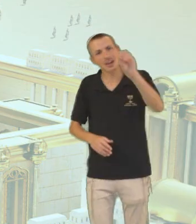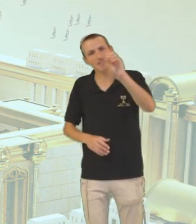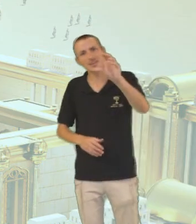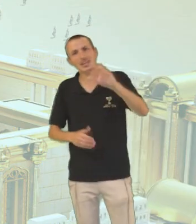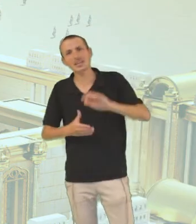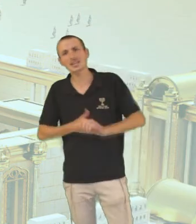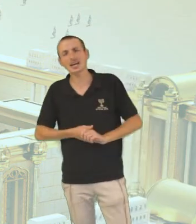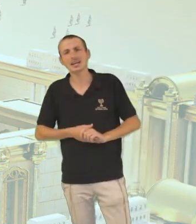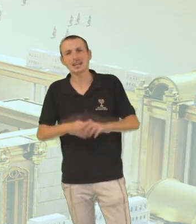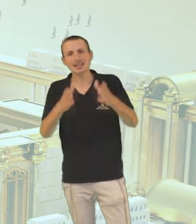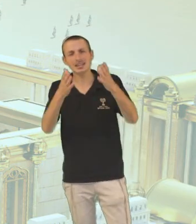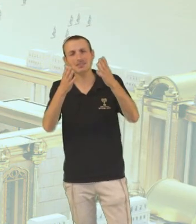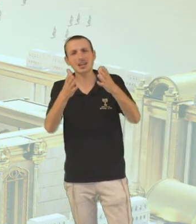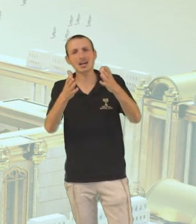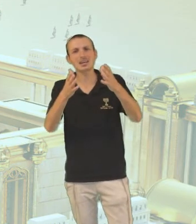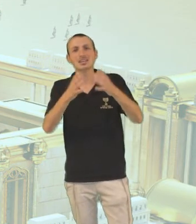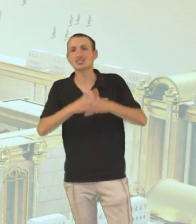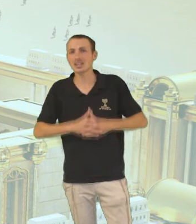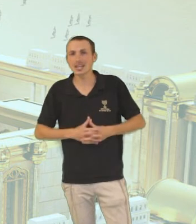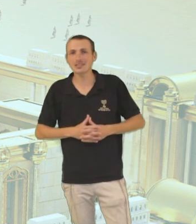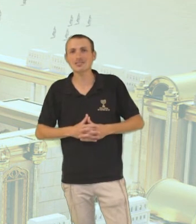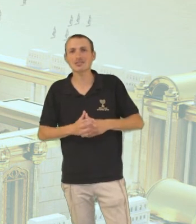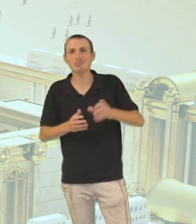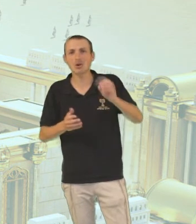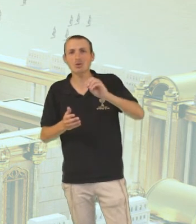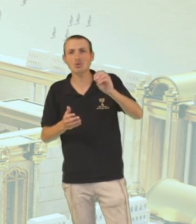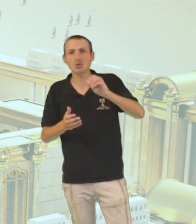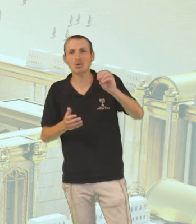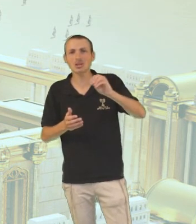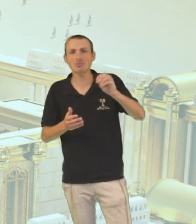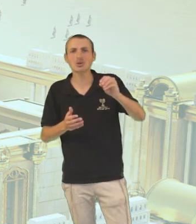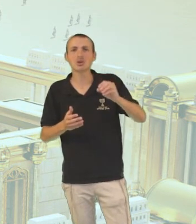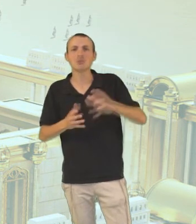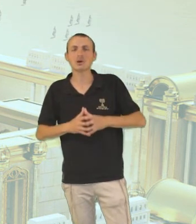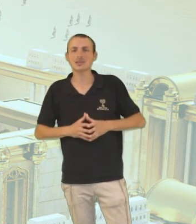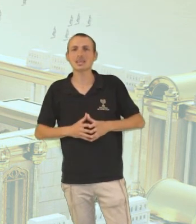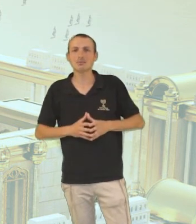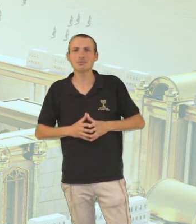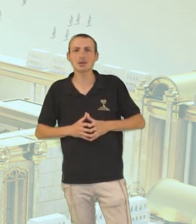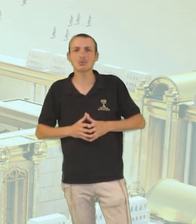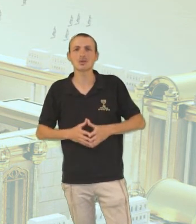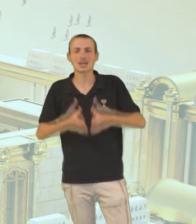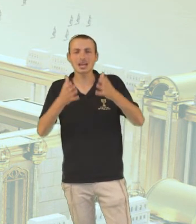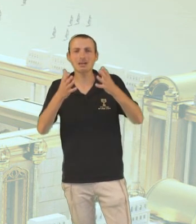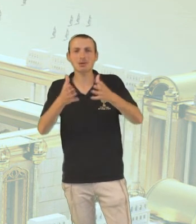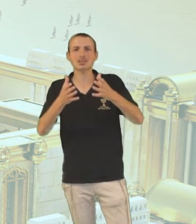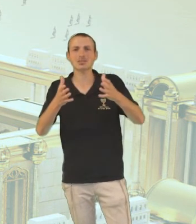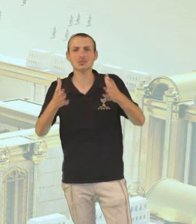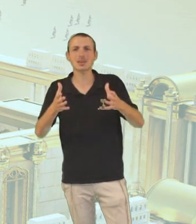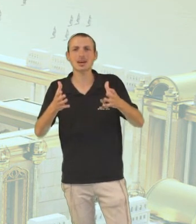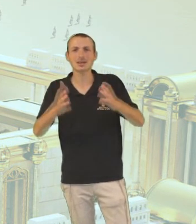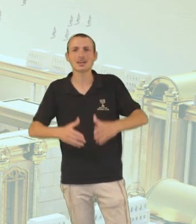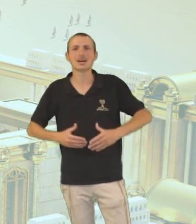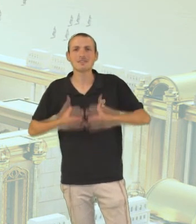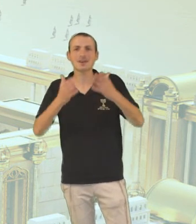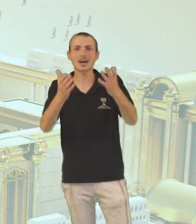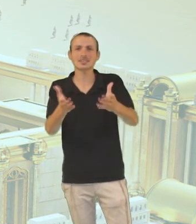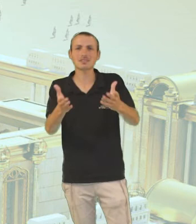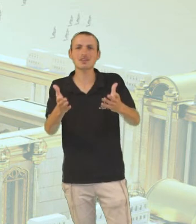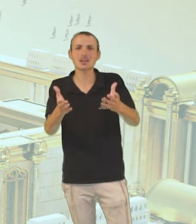ואף היא הכינה את הטבלה של עץ שבו היו הכהנים מרתיקים ממנו את פרשת סוטה, הפכה את הטבלה